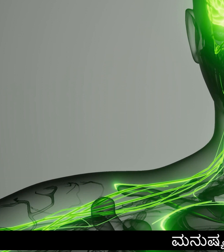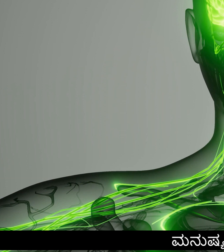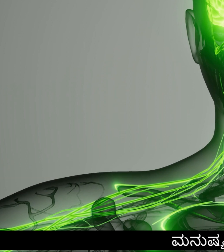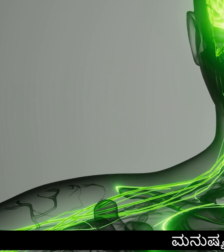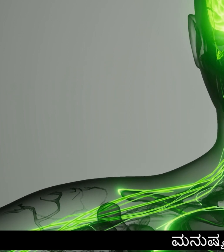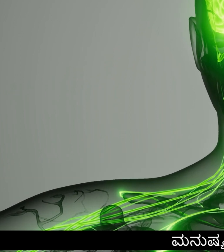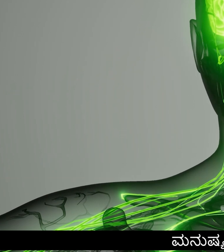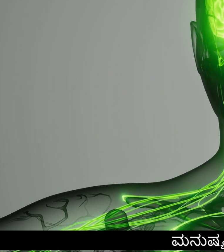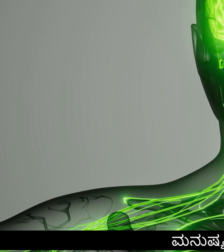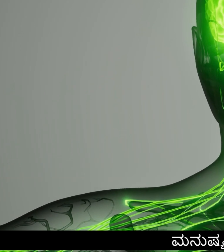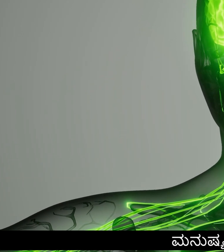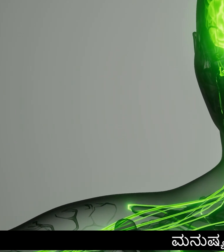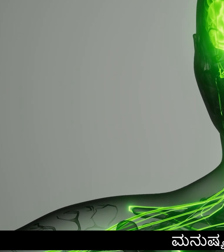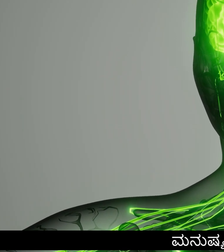ಮನುಷ್ಯರಲ್ಲಿನ CNS